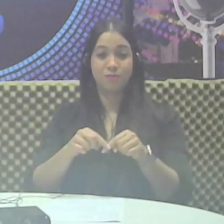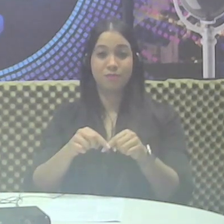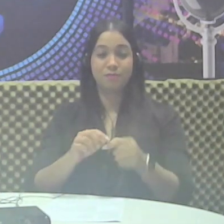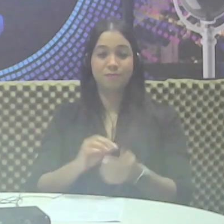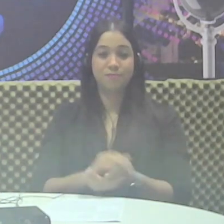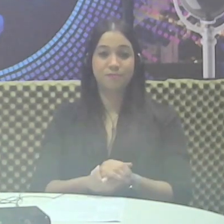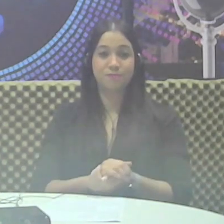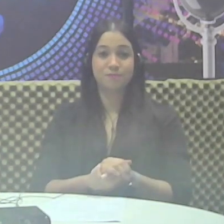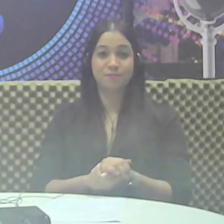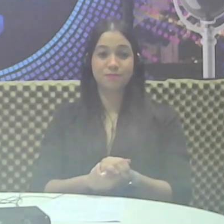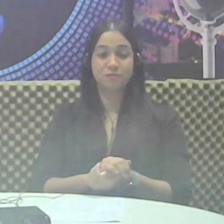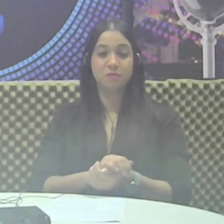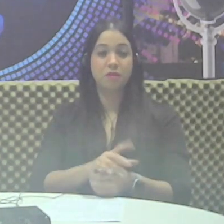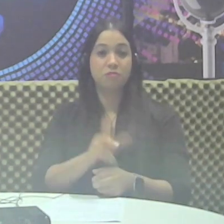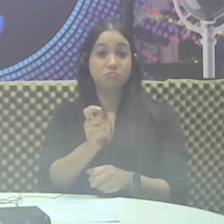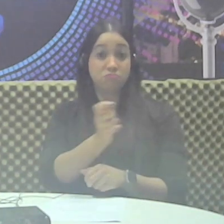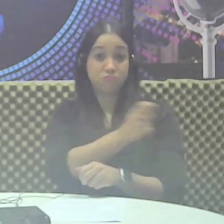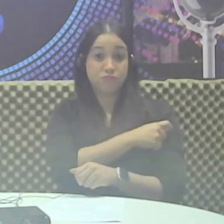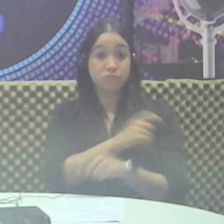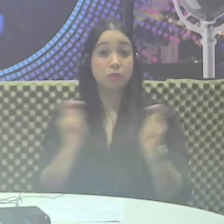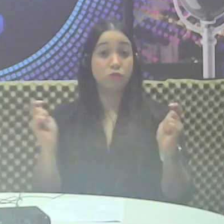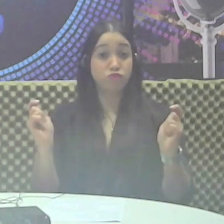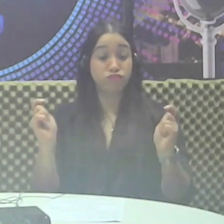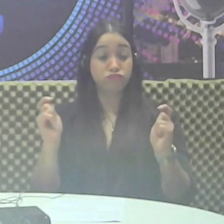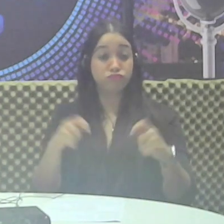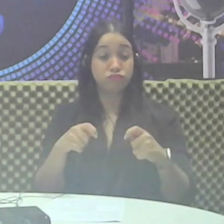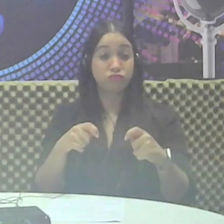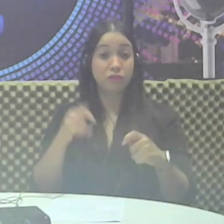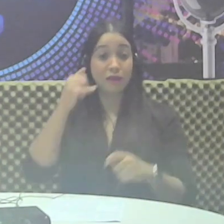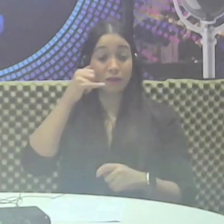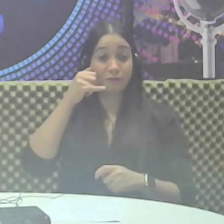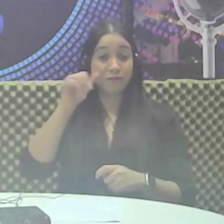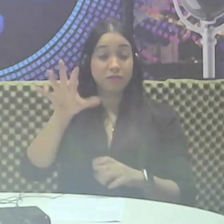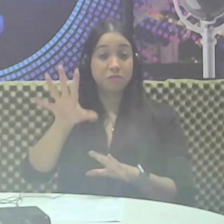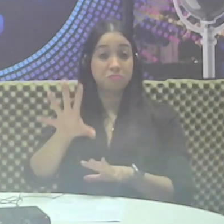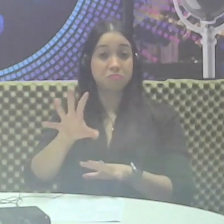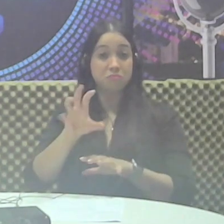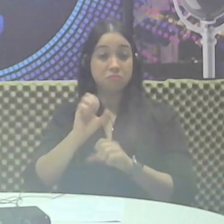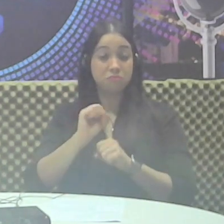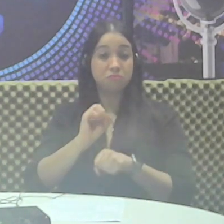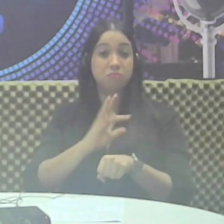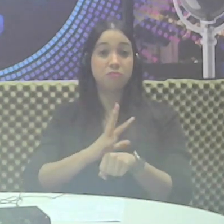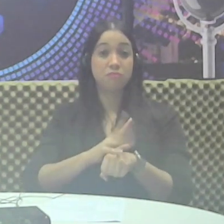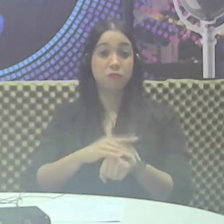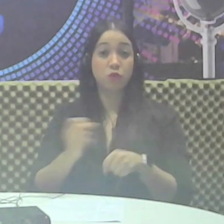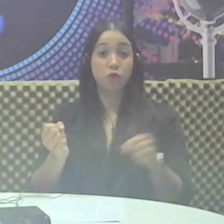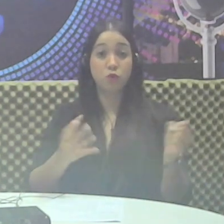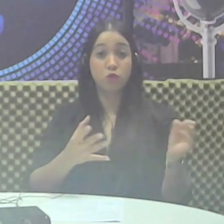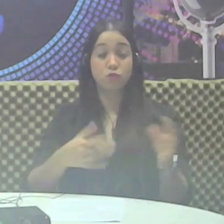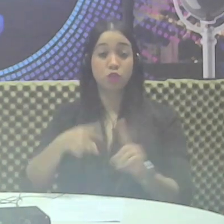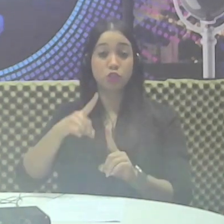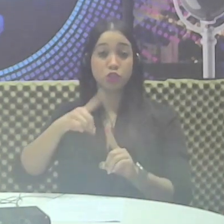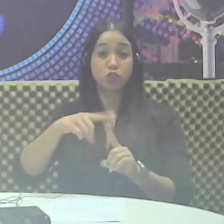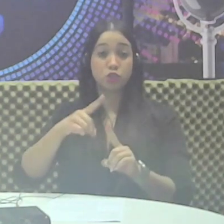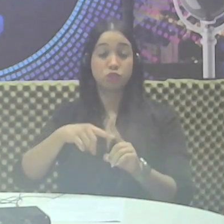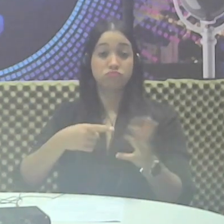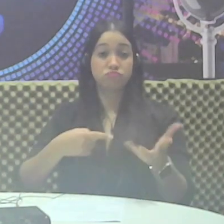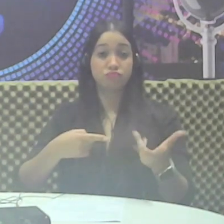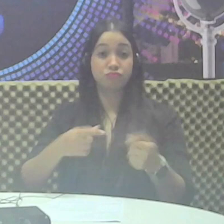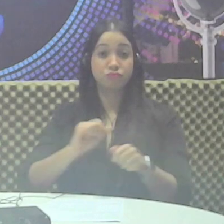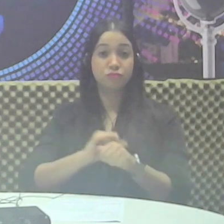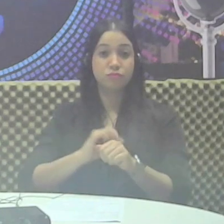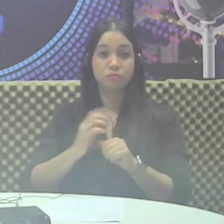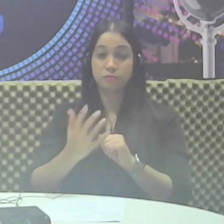A imunização é a forma mais eficaz de impedir a contaminação e o surgimento de novas variantes do